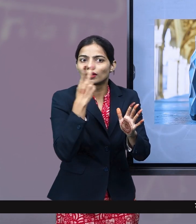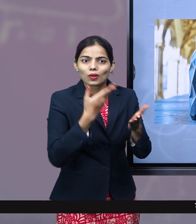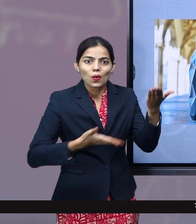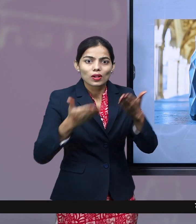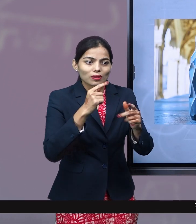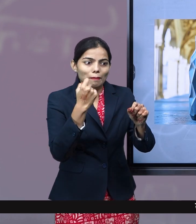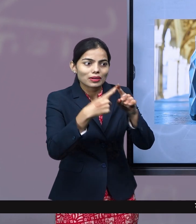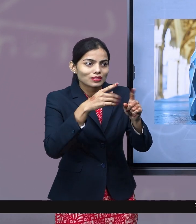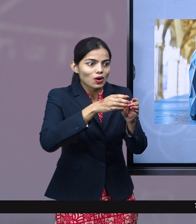ते एकरूप आहे.